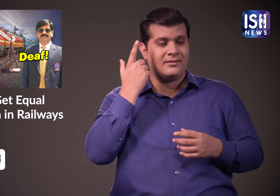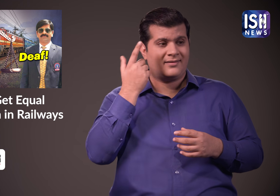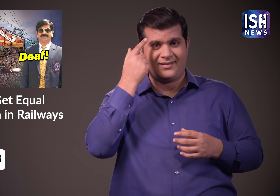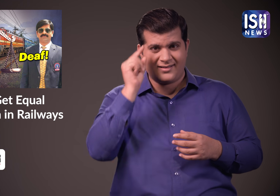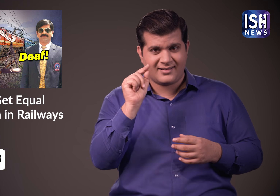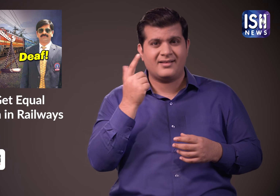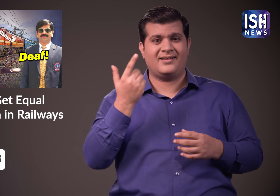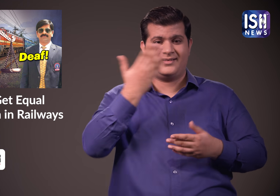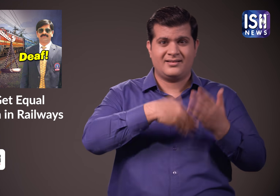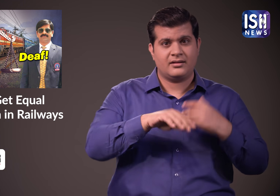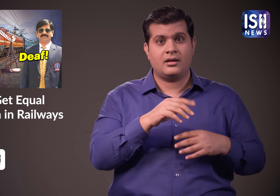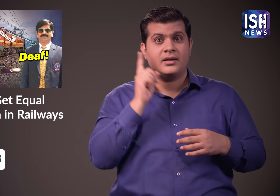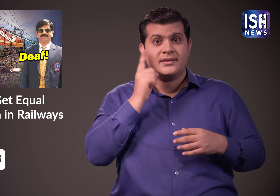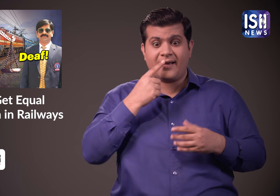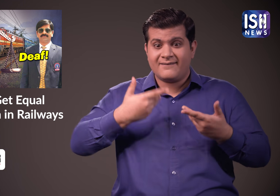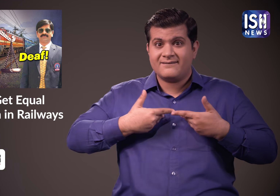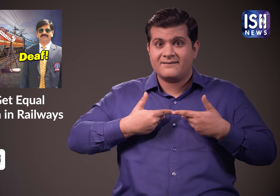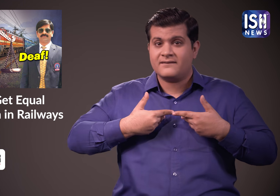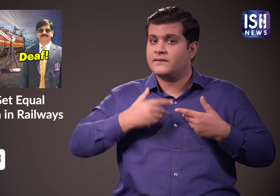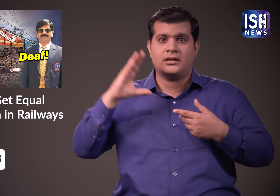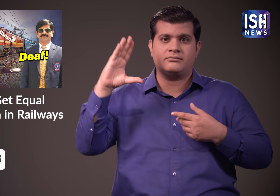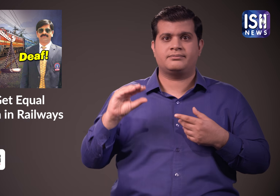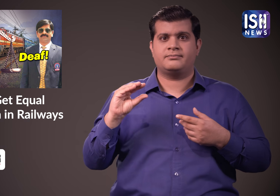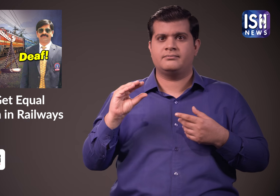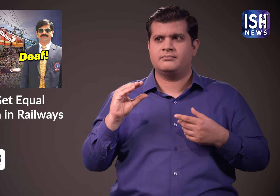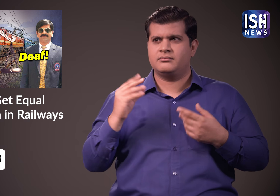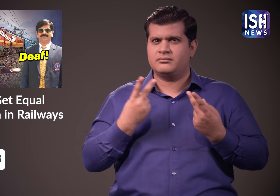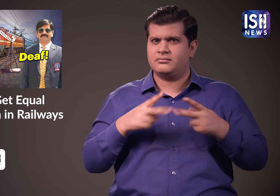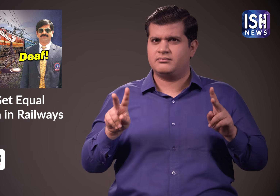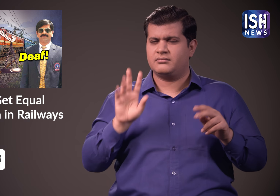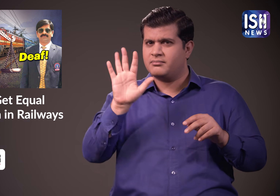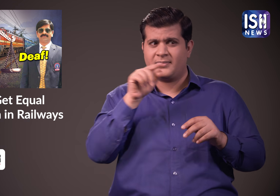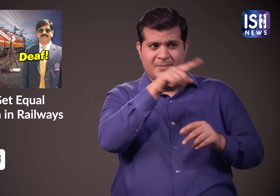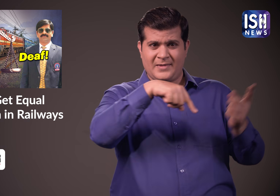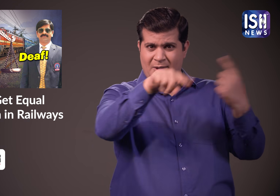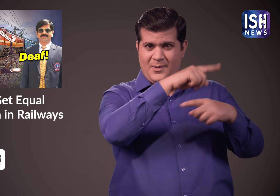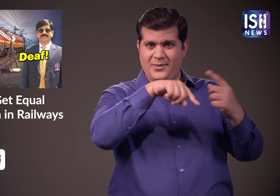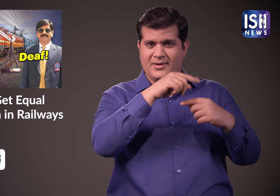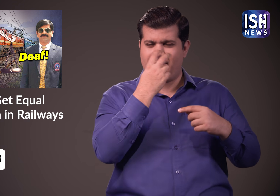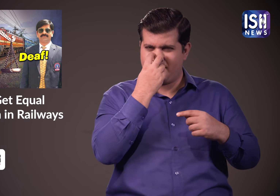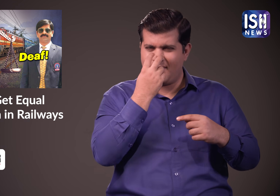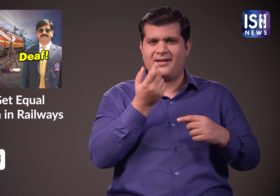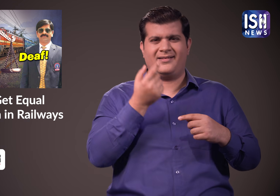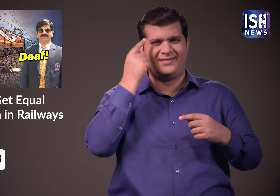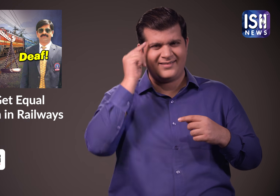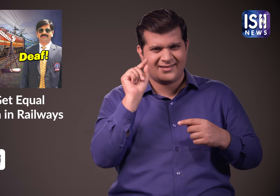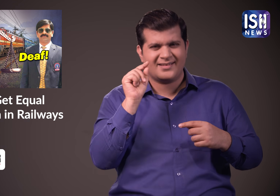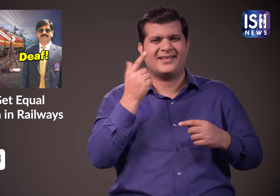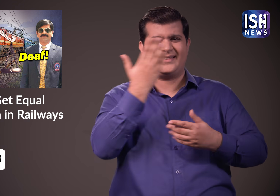75% रियायत दी जाती थी, हाला कि डेफ को केवल 50% रियायत दी जाती थी, 75% रियायत के साथ साथ